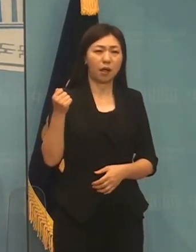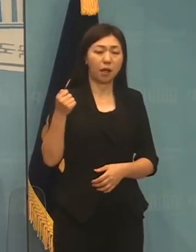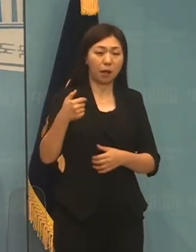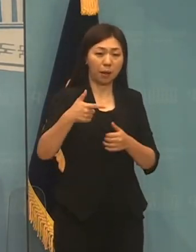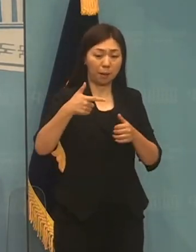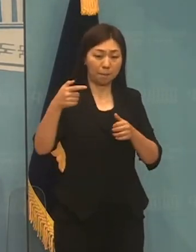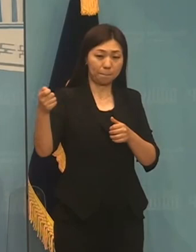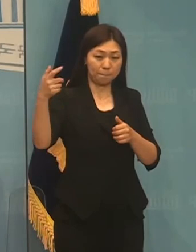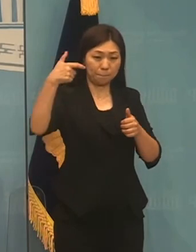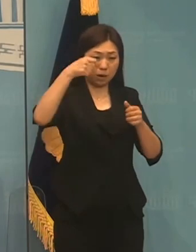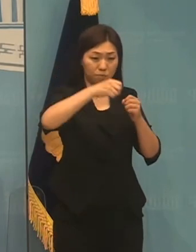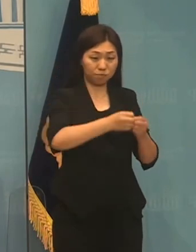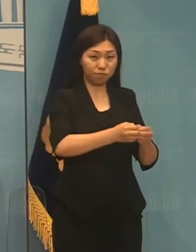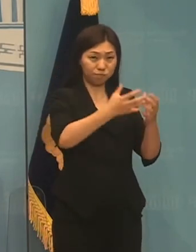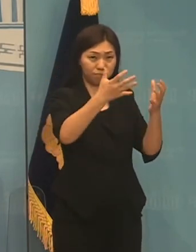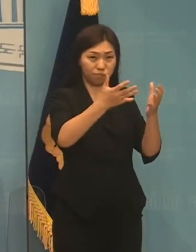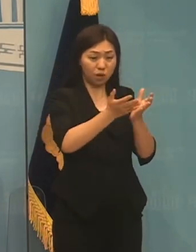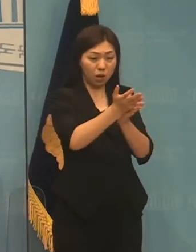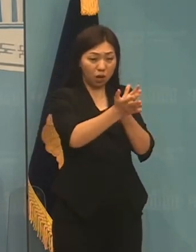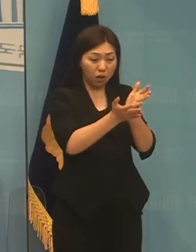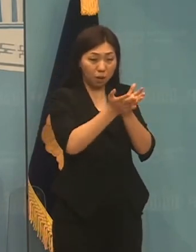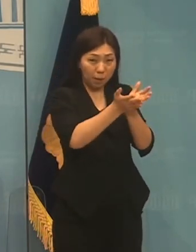있던 북한 무장 간첩촌에